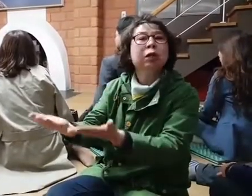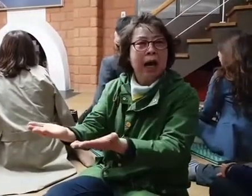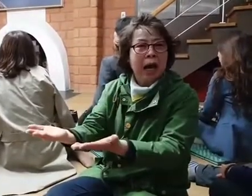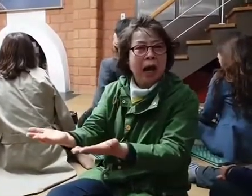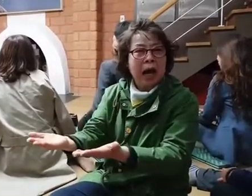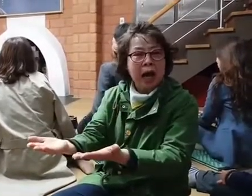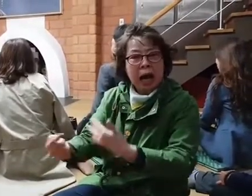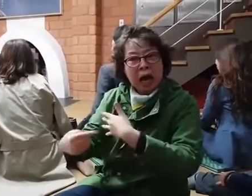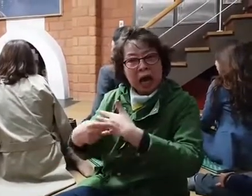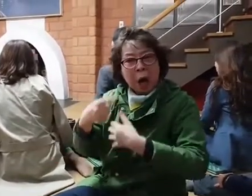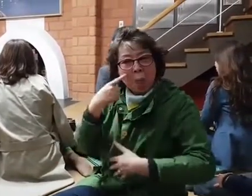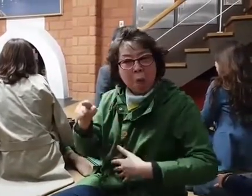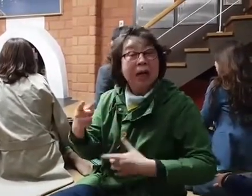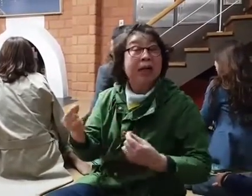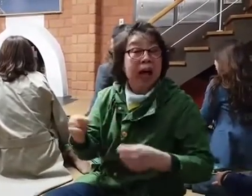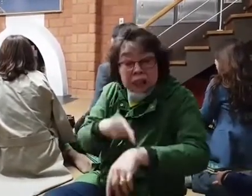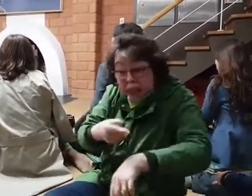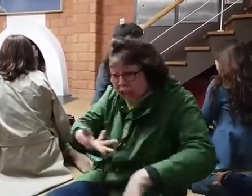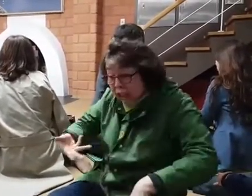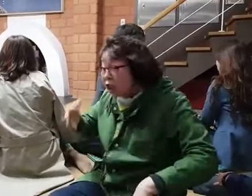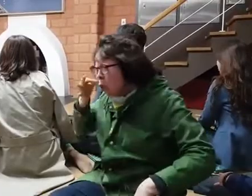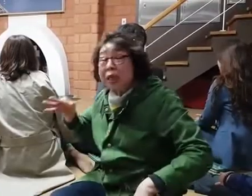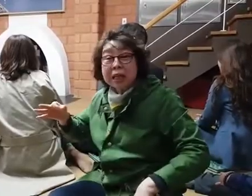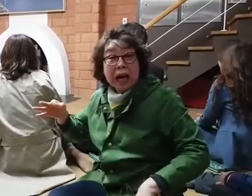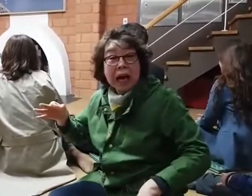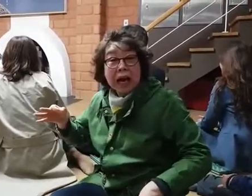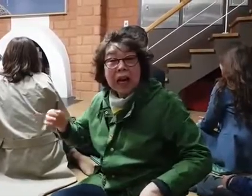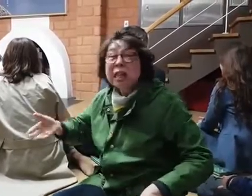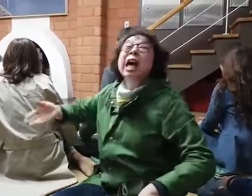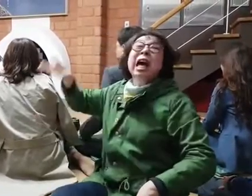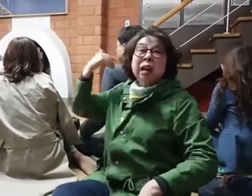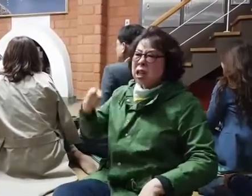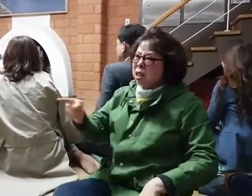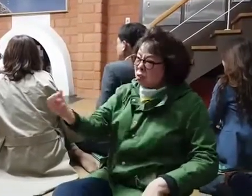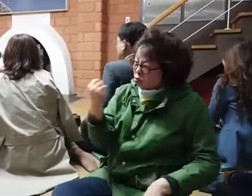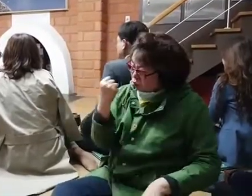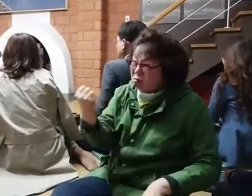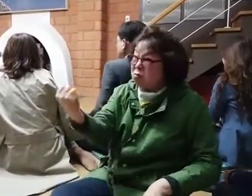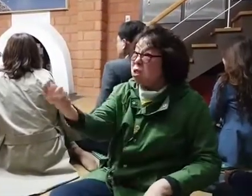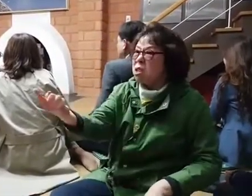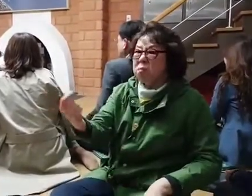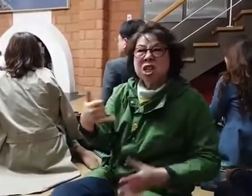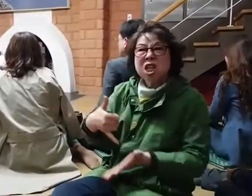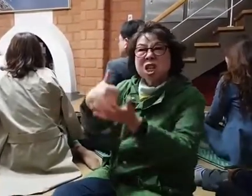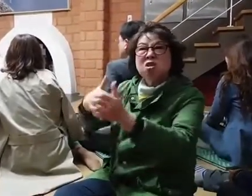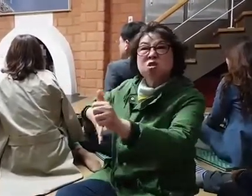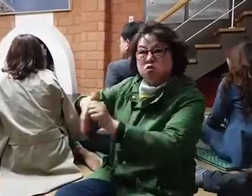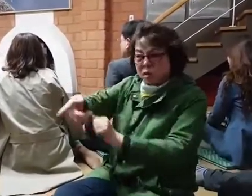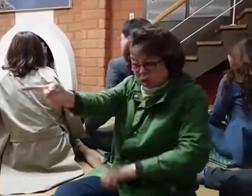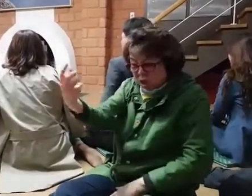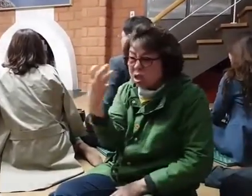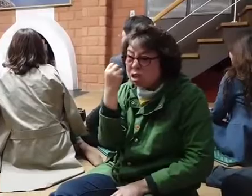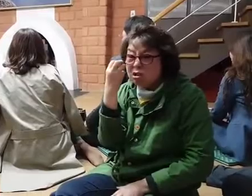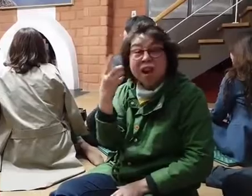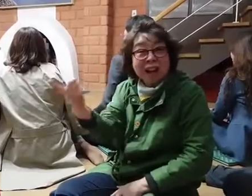해주겠다라고 보이는 거죠. 시간 지나 보니까 그때는 인마가 막 이거 인권을 누리는 것도